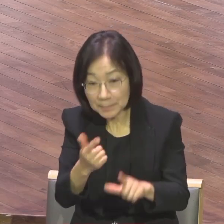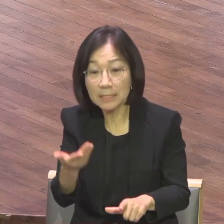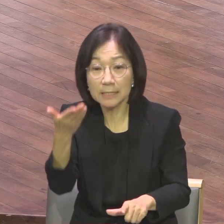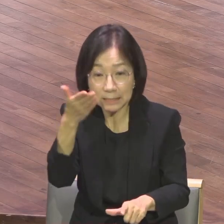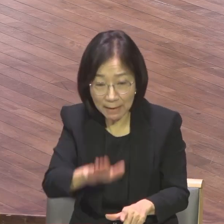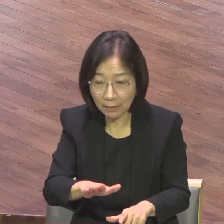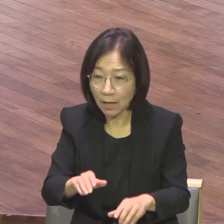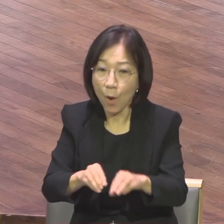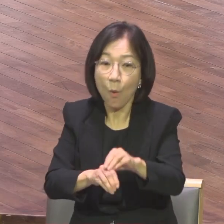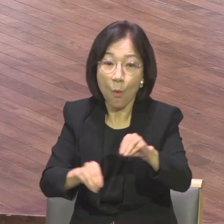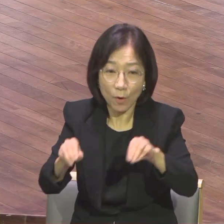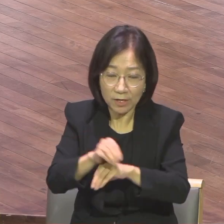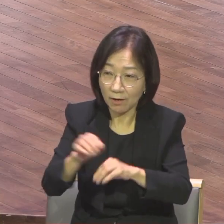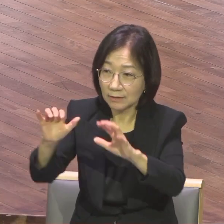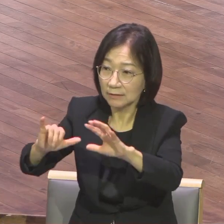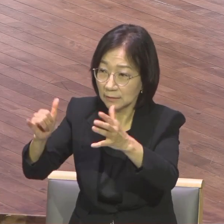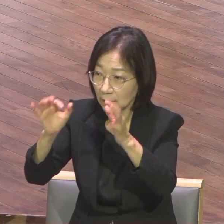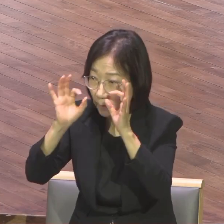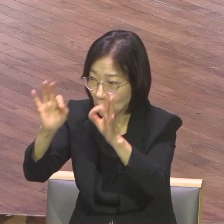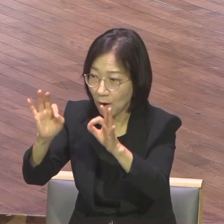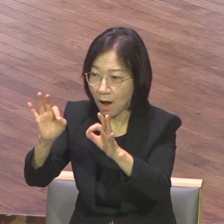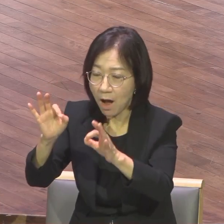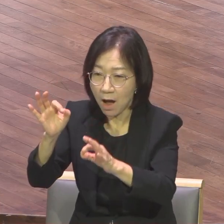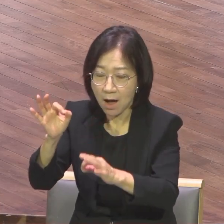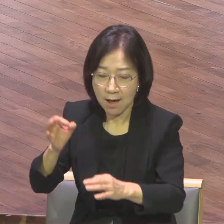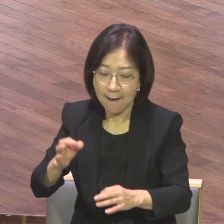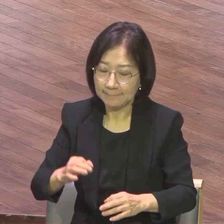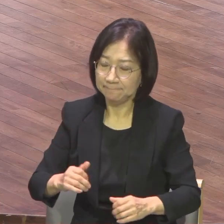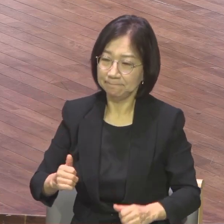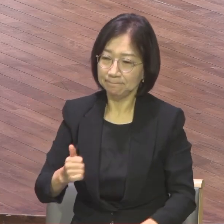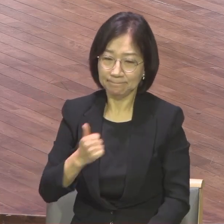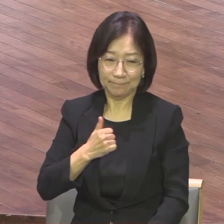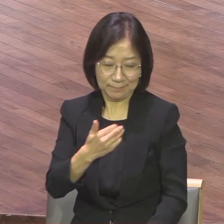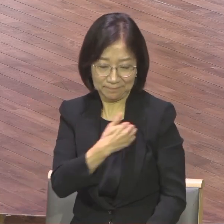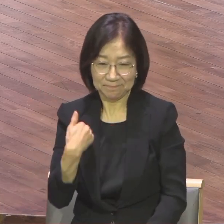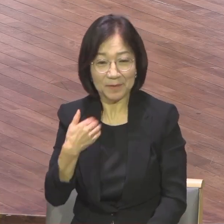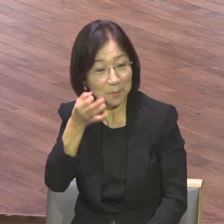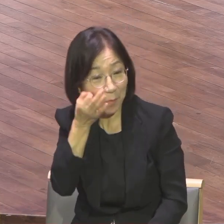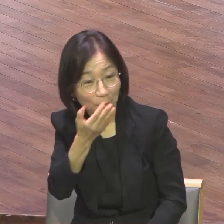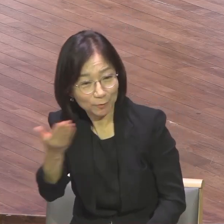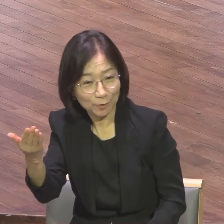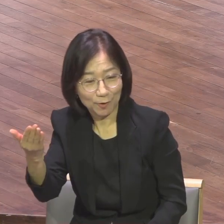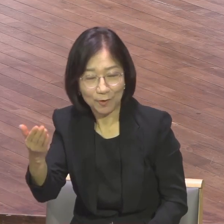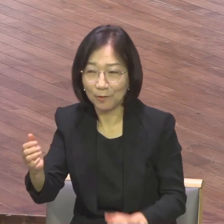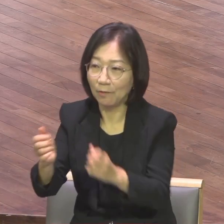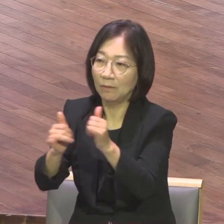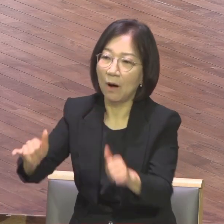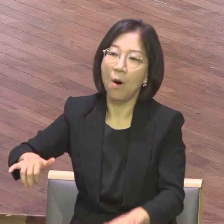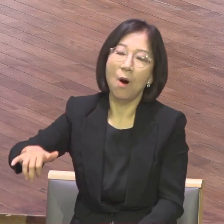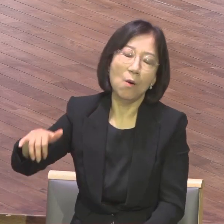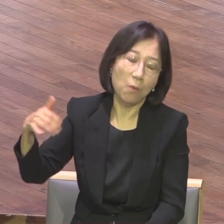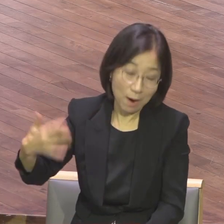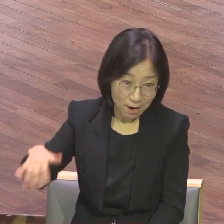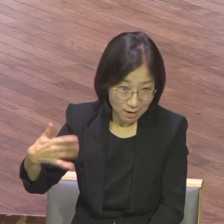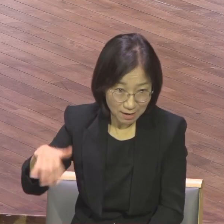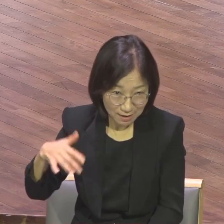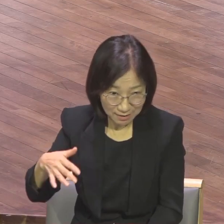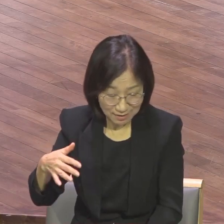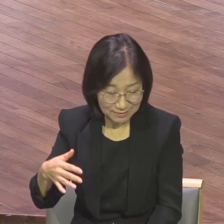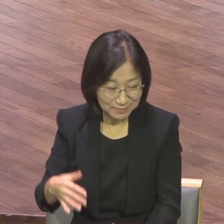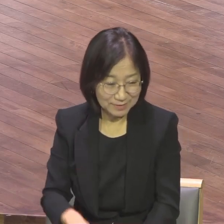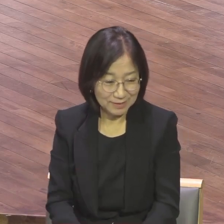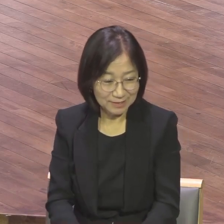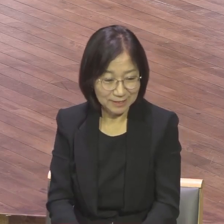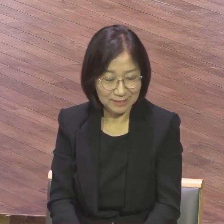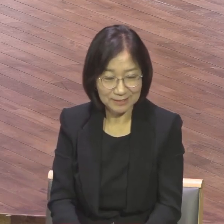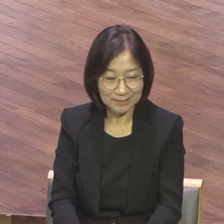자를 부끄럽게 만드는 하나님 능력을 보았습니다. 하나님께서 이루시는 일에 우리